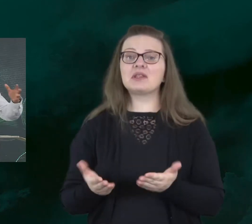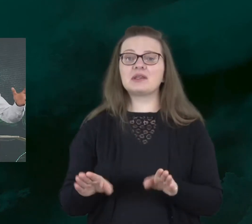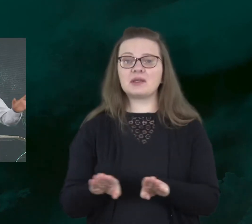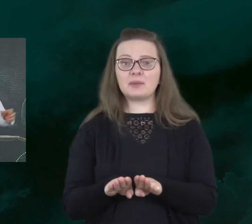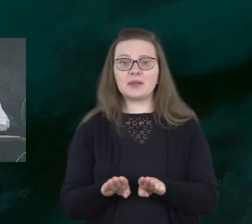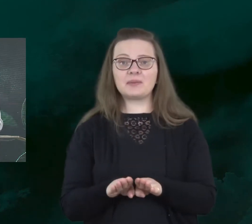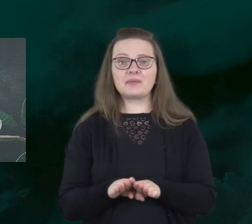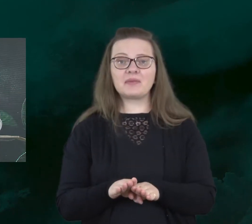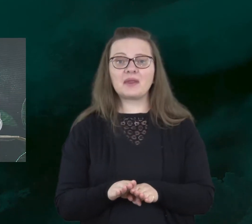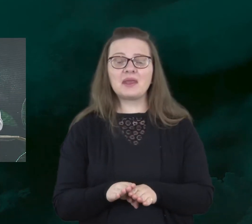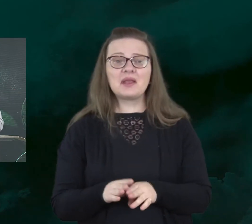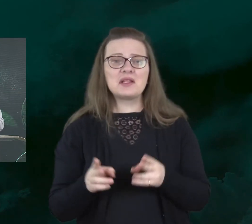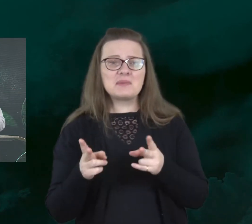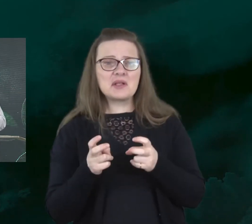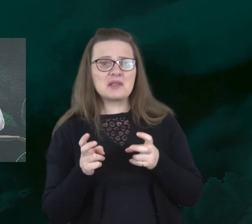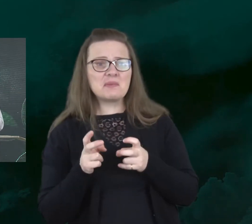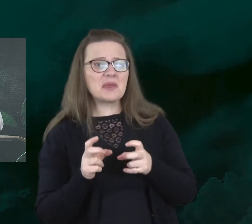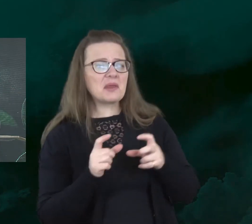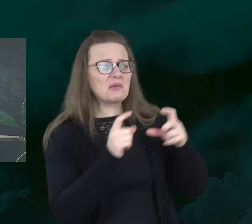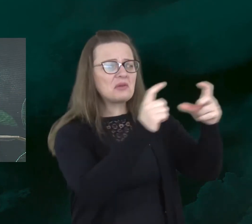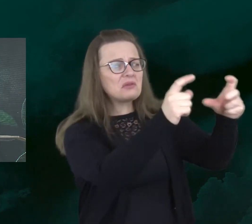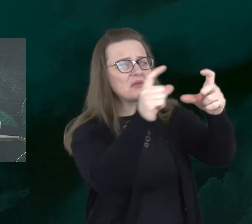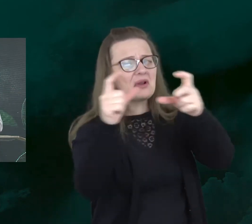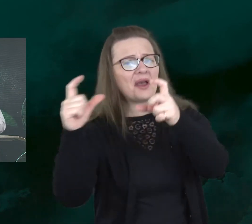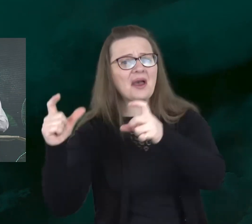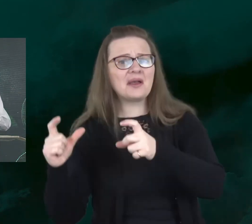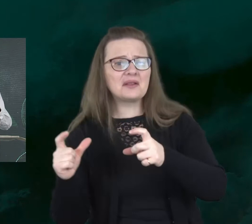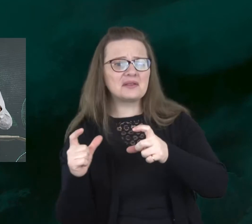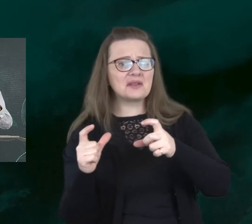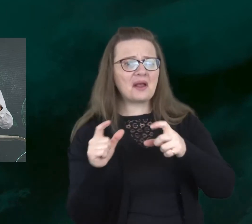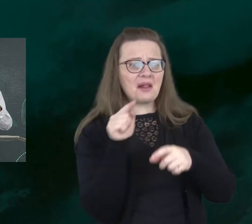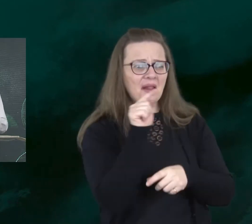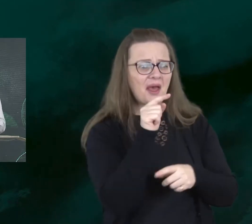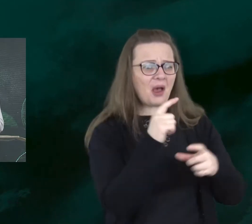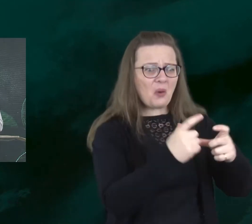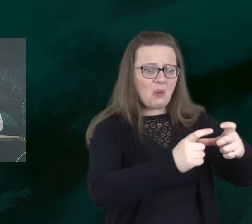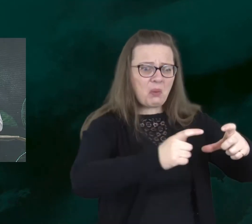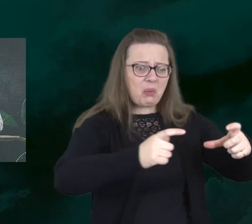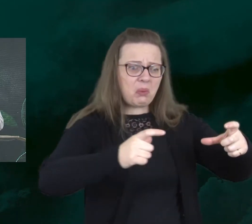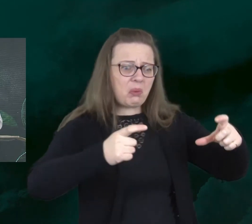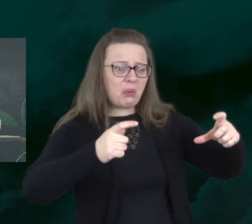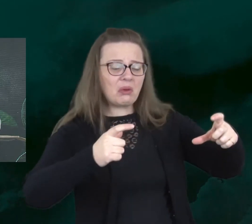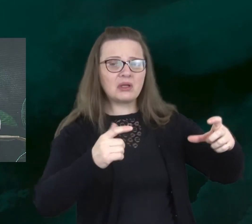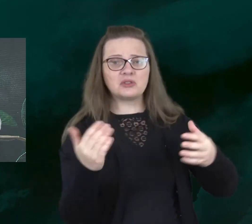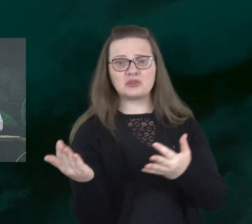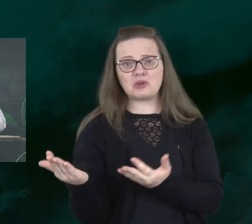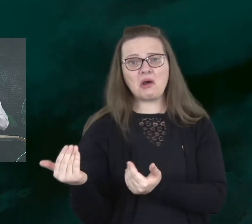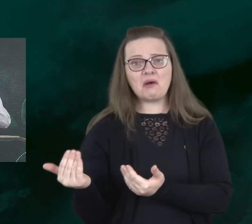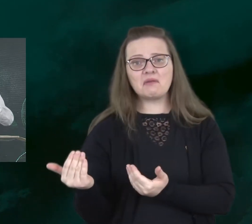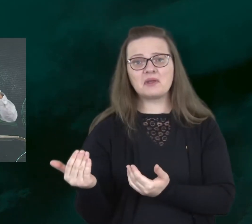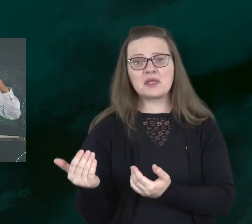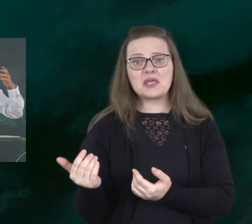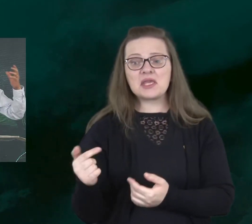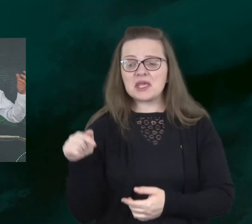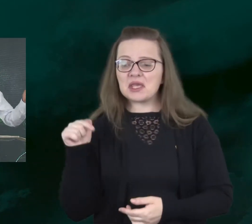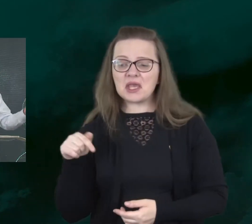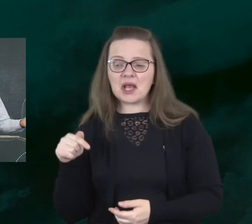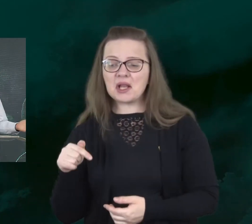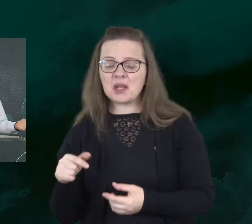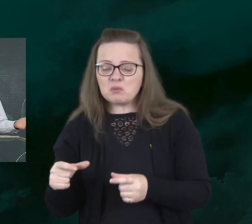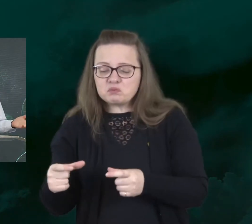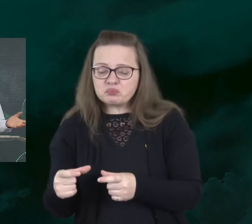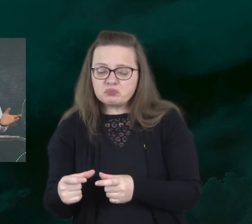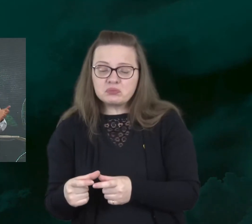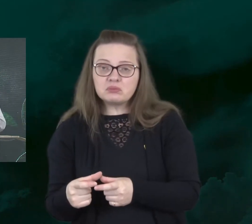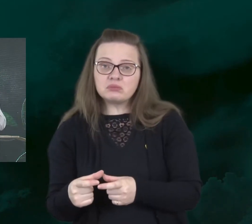estava ganhando muitos jovens. E eles ficaram muito preocupados para ganhar mais jovens. O que eles fizeram? Eles não inventaram coisas para